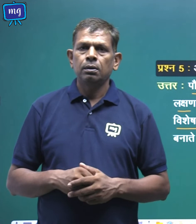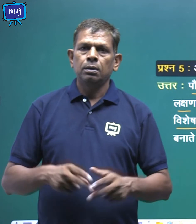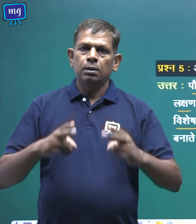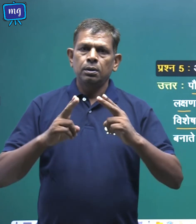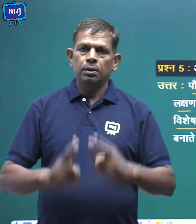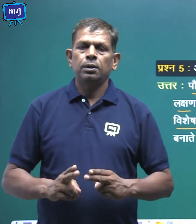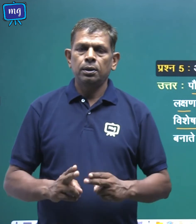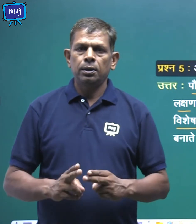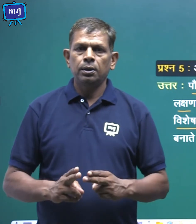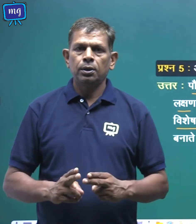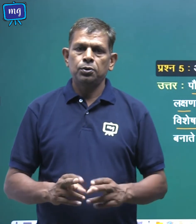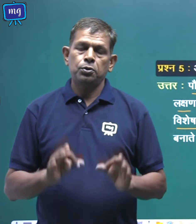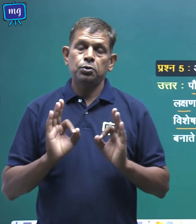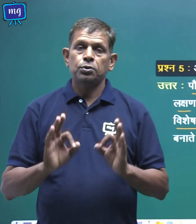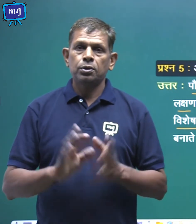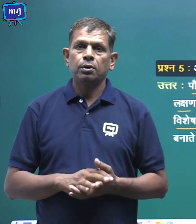रहने के योग्य